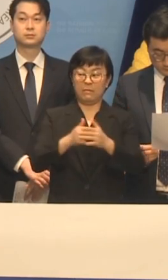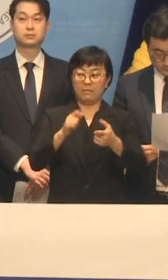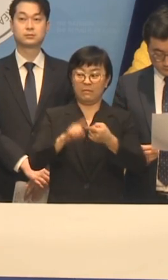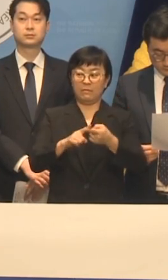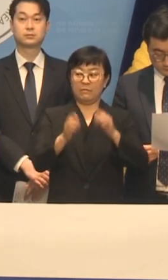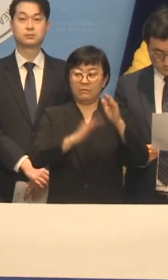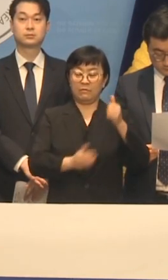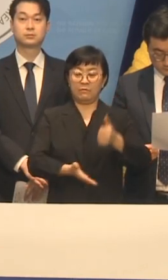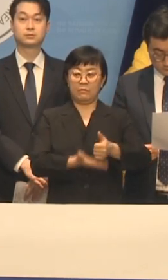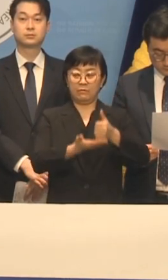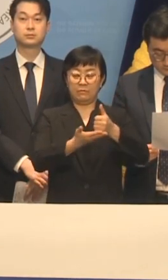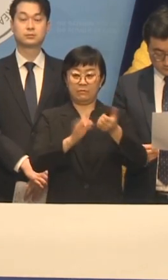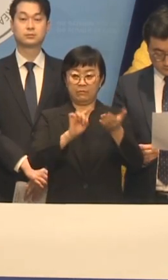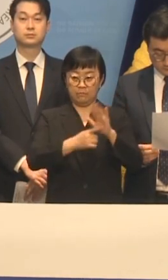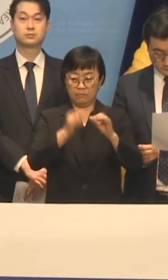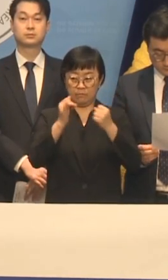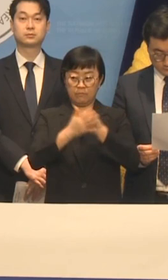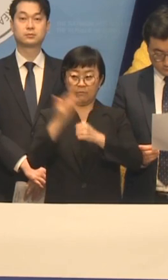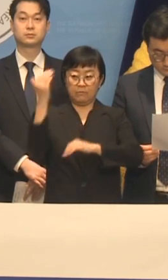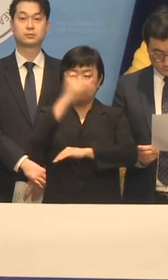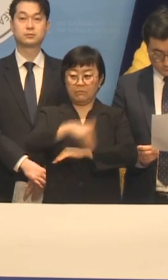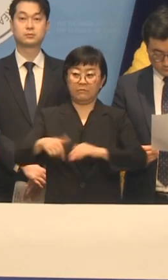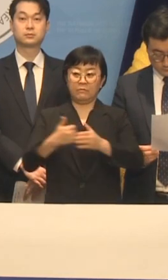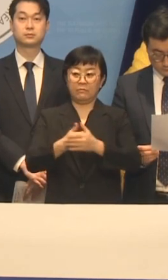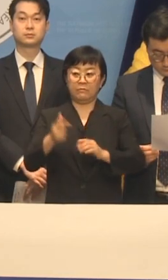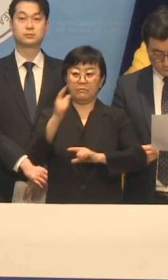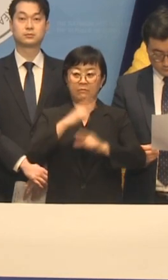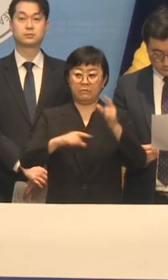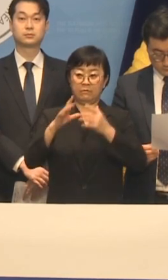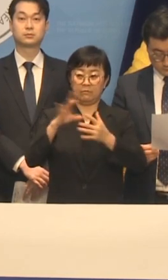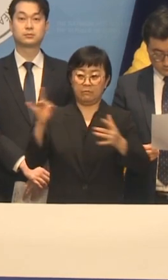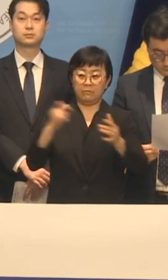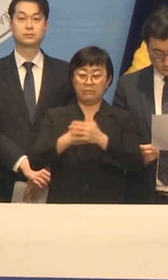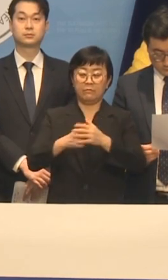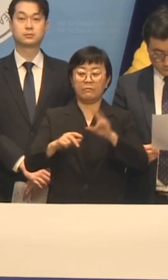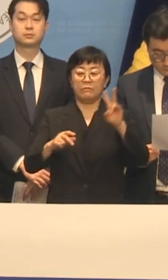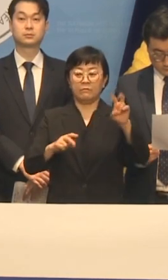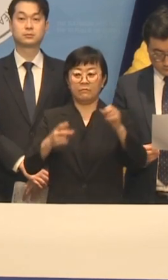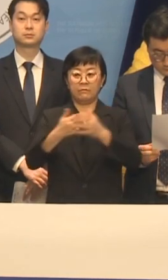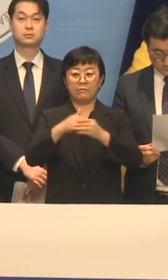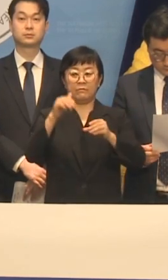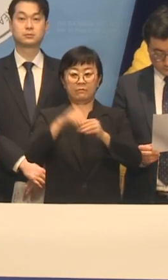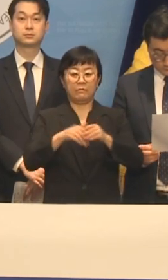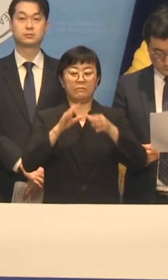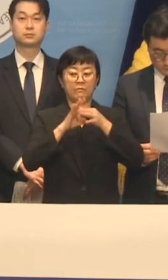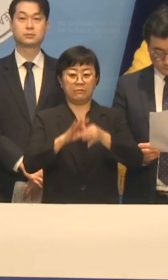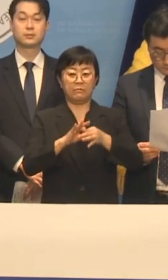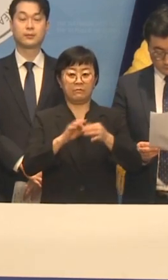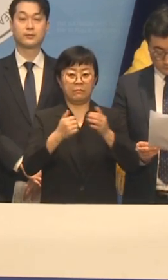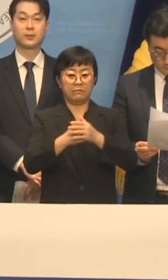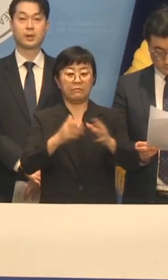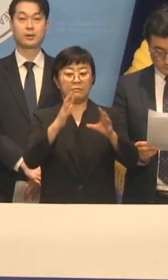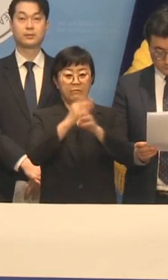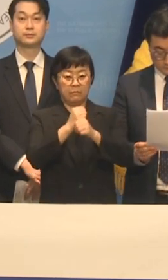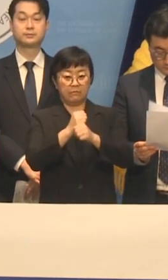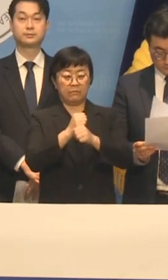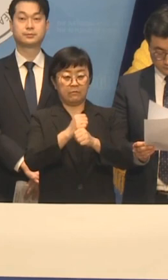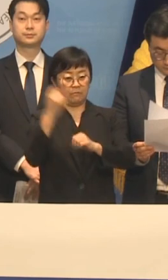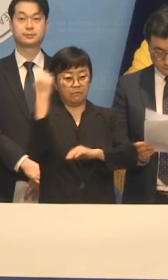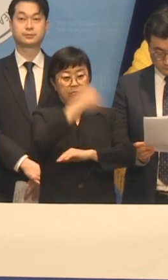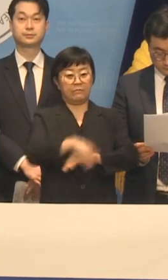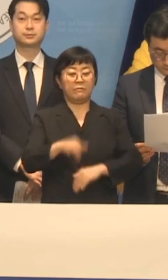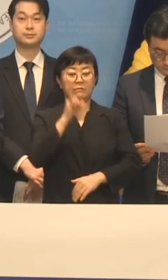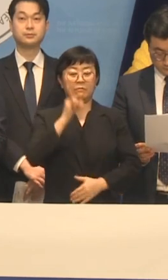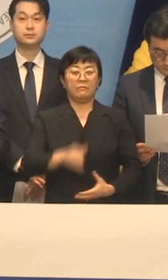단수 공천 지역 발표, 전략 지역 추가 선정 등 22대 총선과 관련한 주요 일정이 예정되어